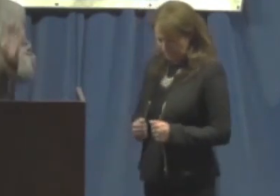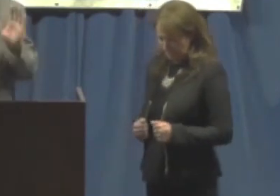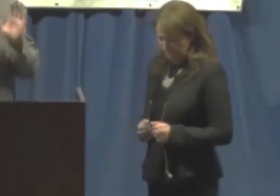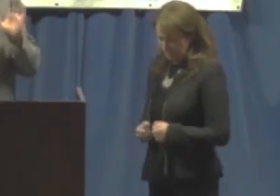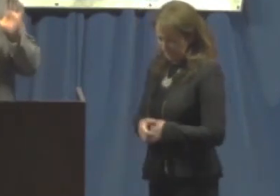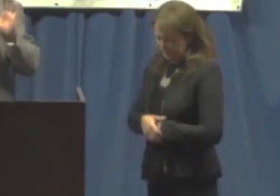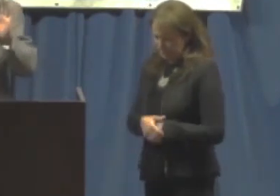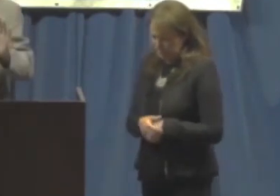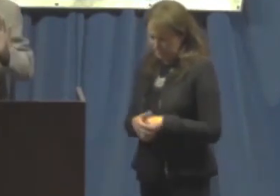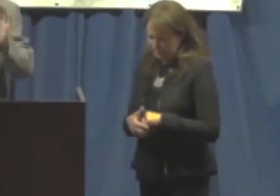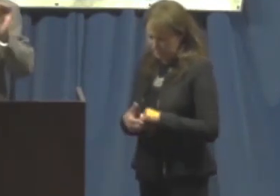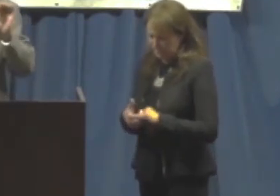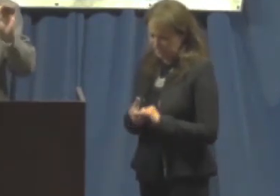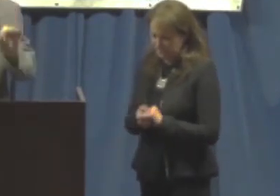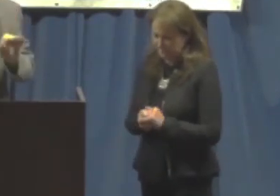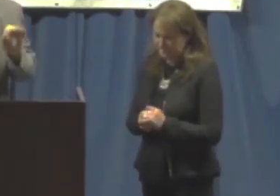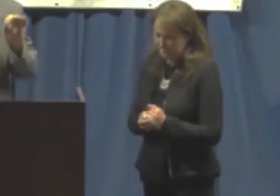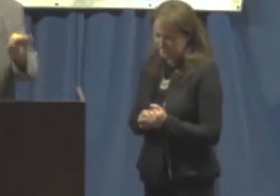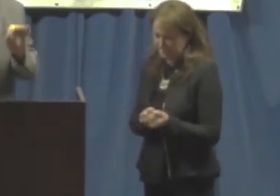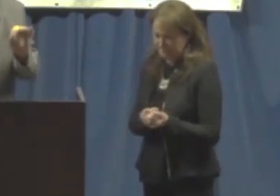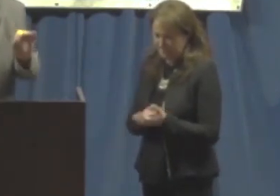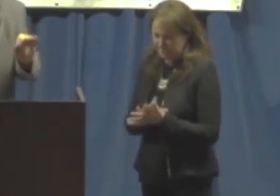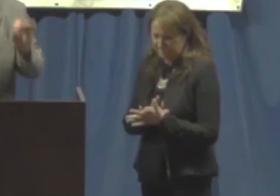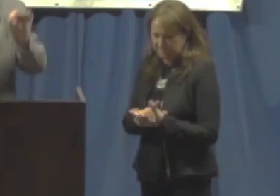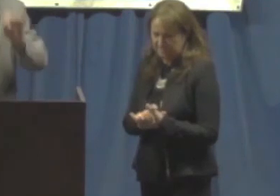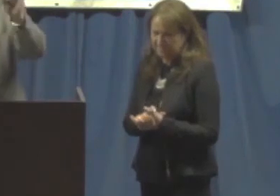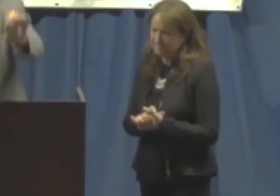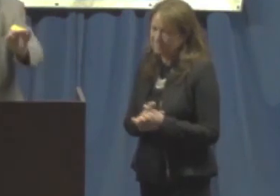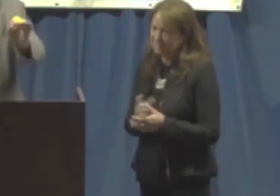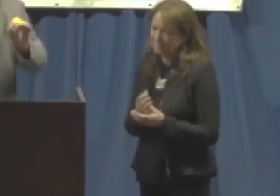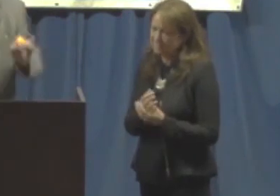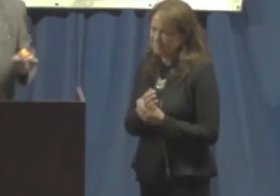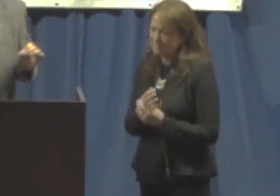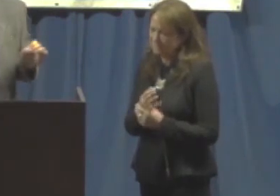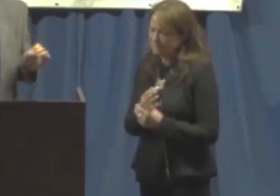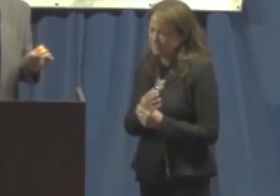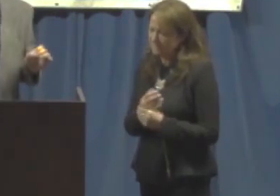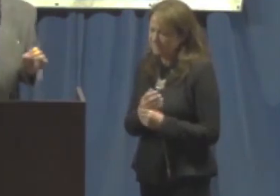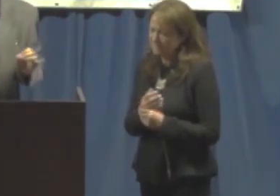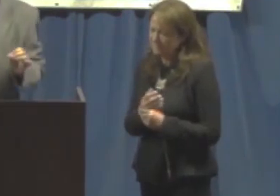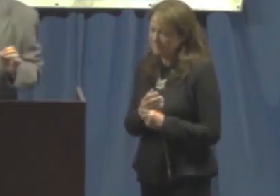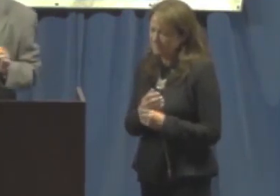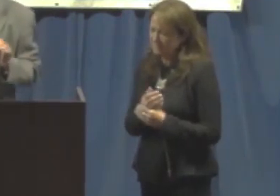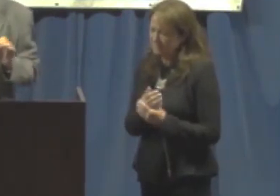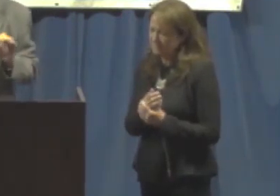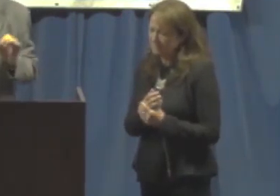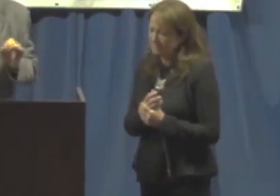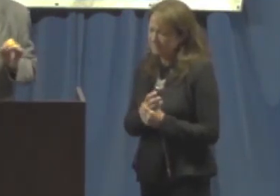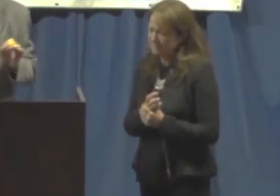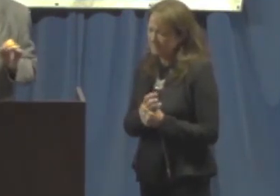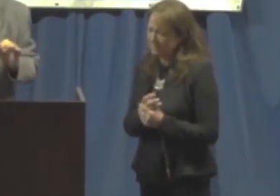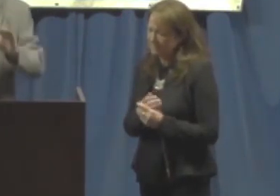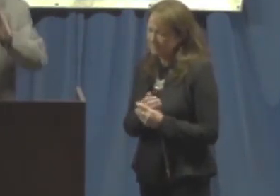otorgamiento de las frecuencias y licencias de radio y televisión hasta que no se elabore un nuevo plan de telecomunicaciones